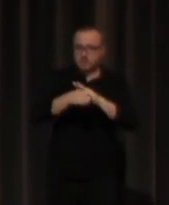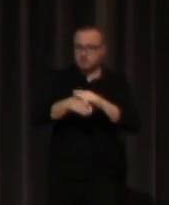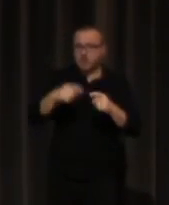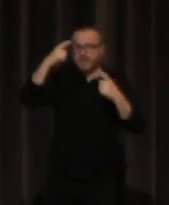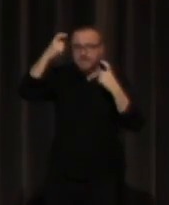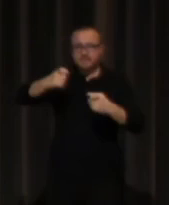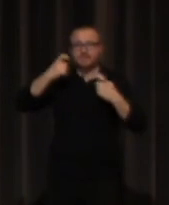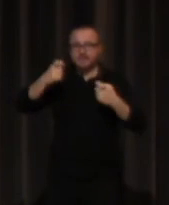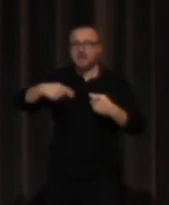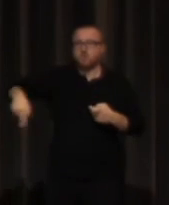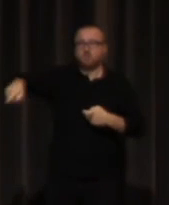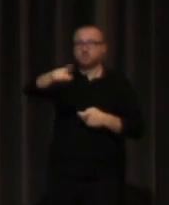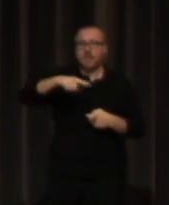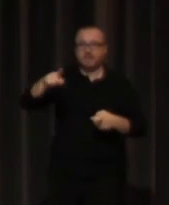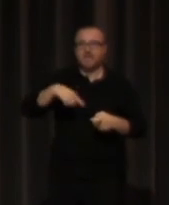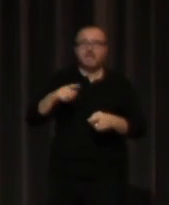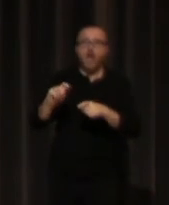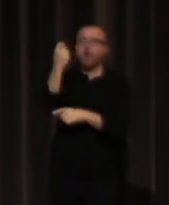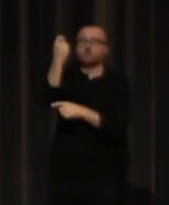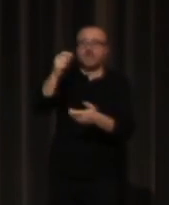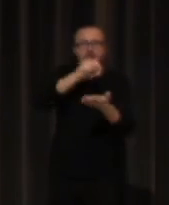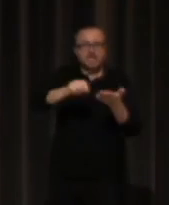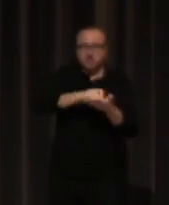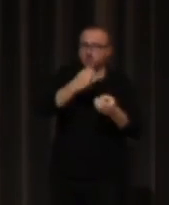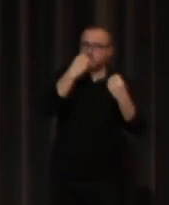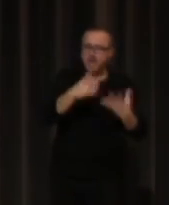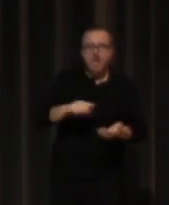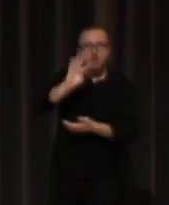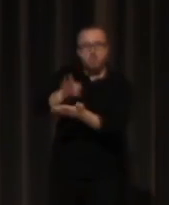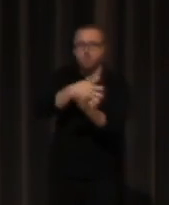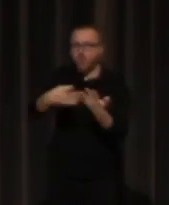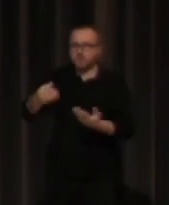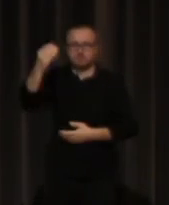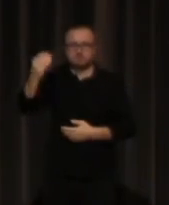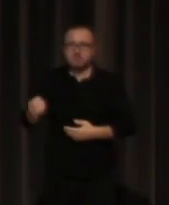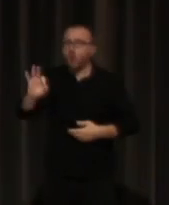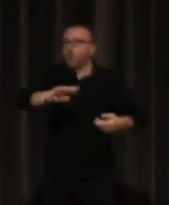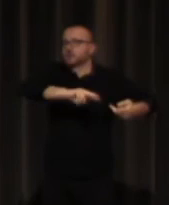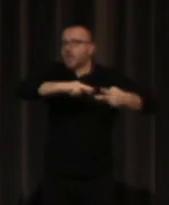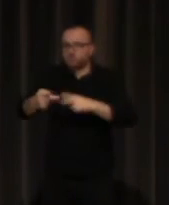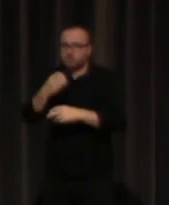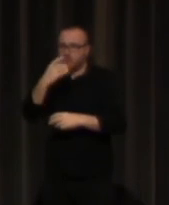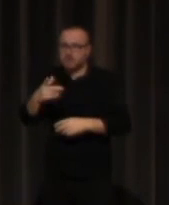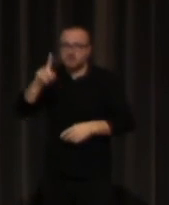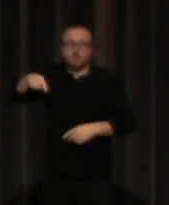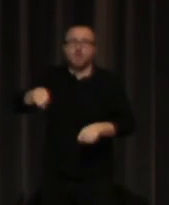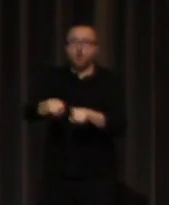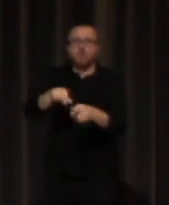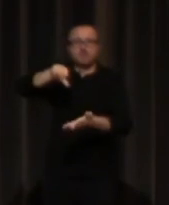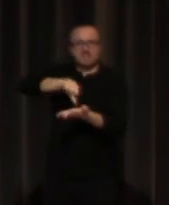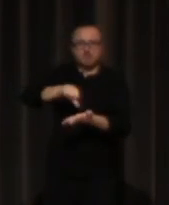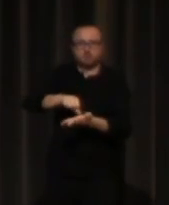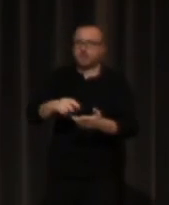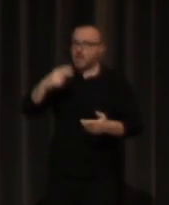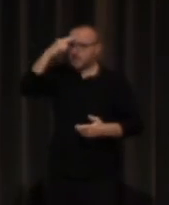intentar fer-vos realment bons escriptors, bons poetes, bons traductors, bons ciutadans. La primera